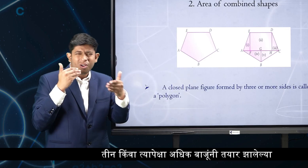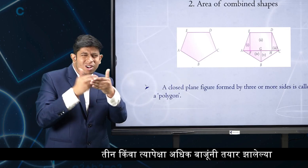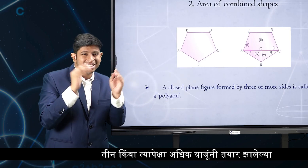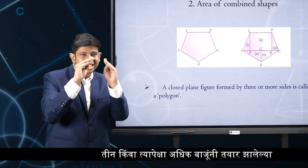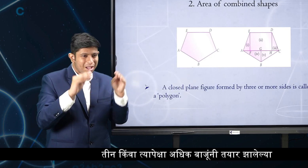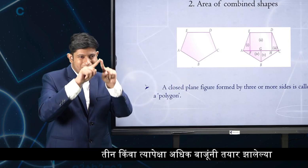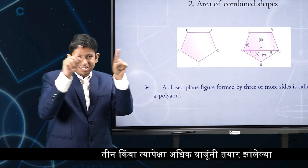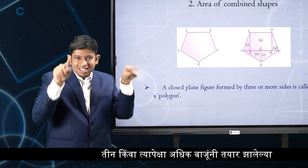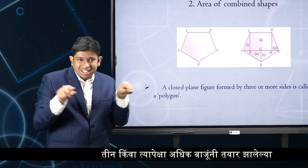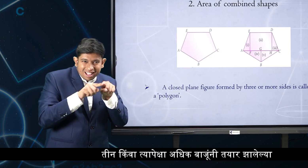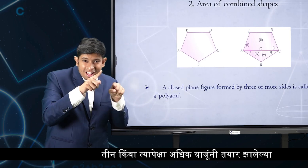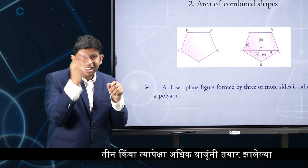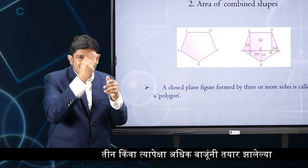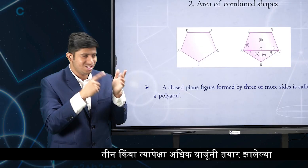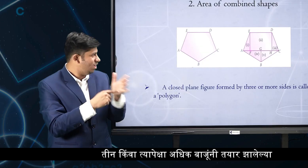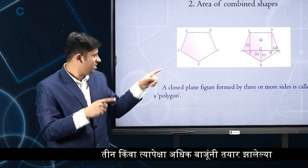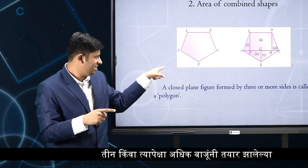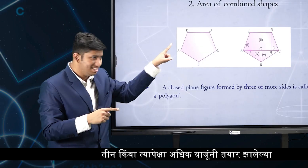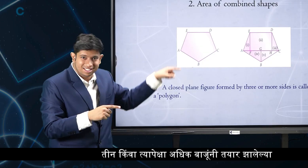3 किंवा त्यापेक्षा अधिक बाजूंनी तयार झालेल्या